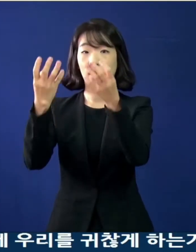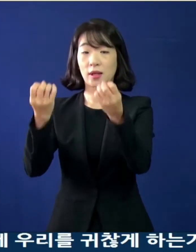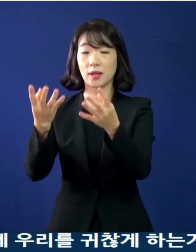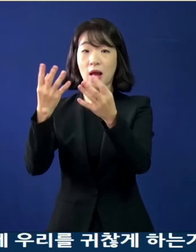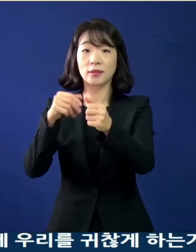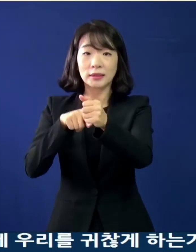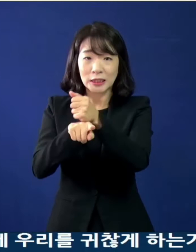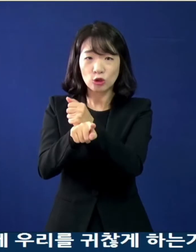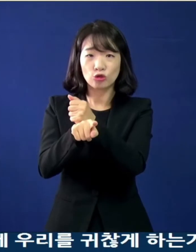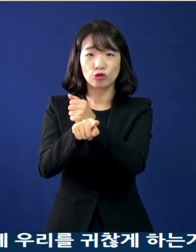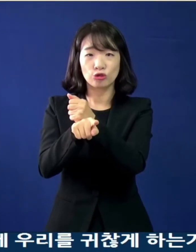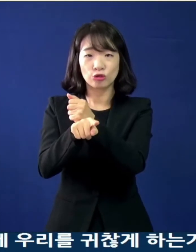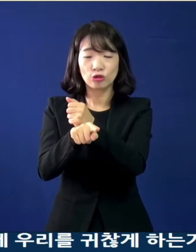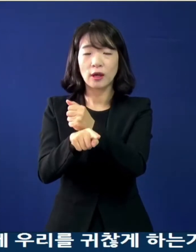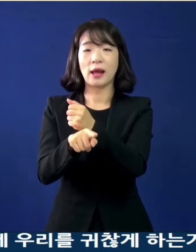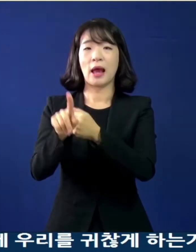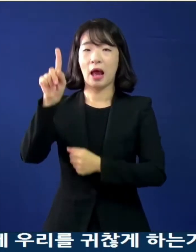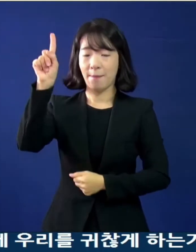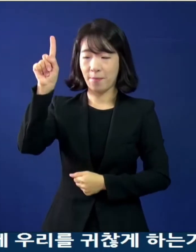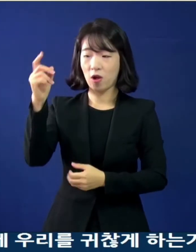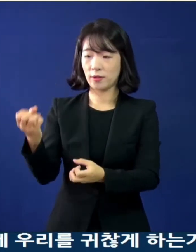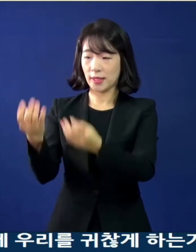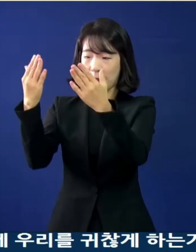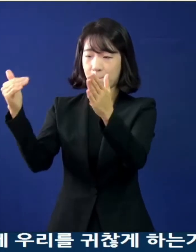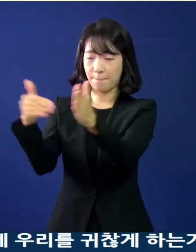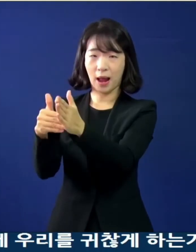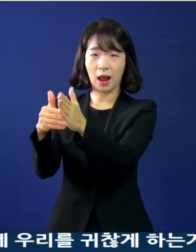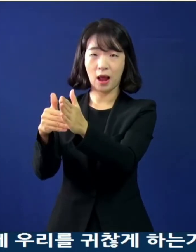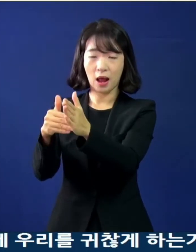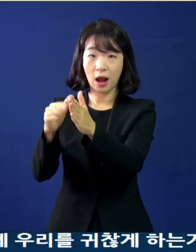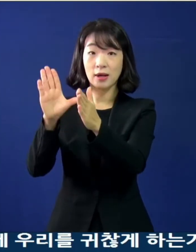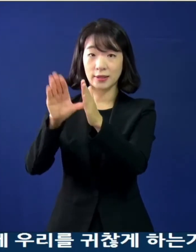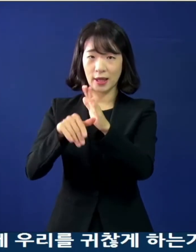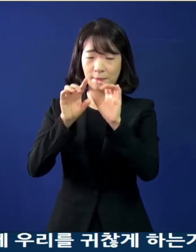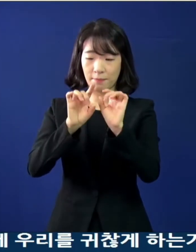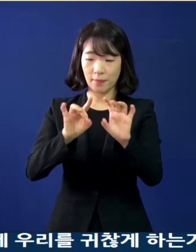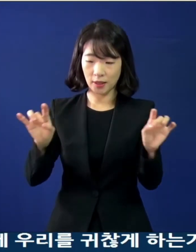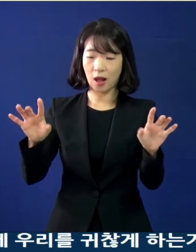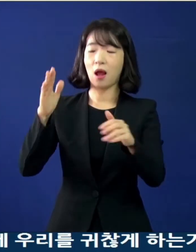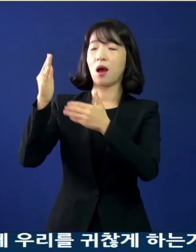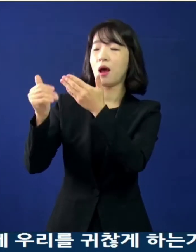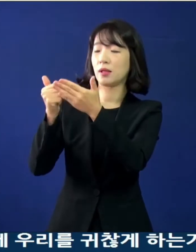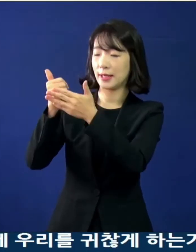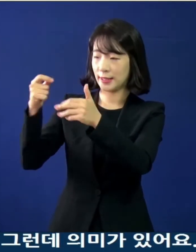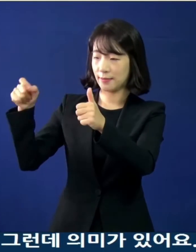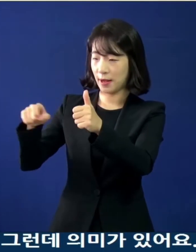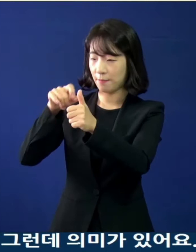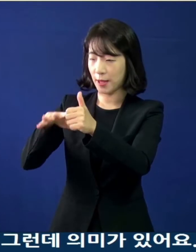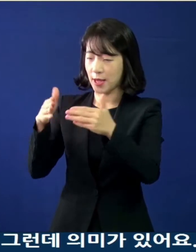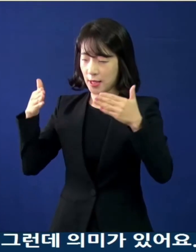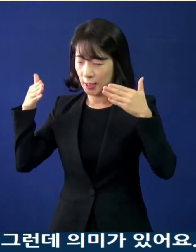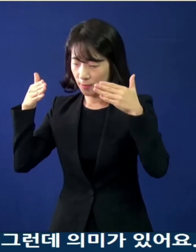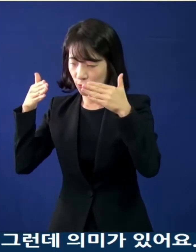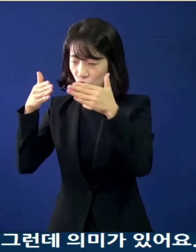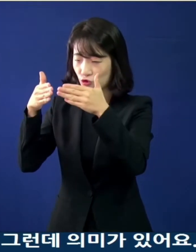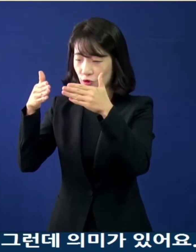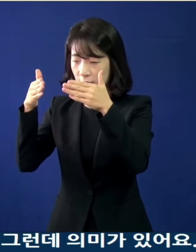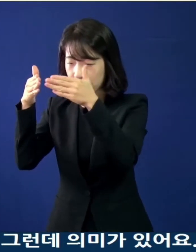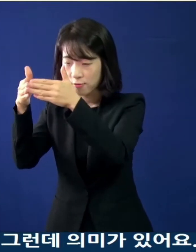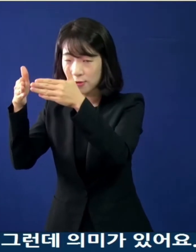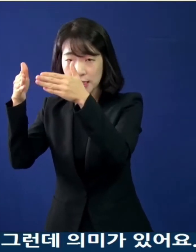하나님의 백성들은 한 번의 제사가 더 드려질 때마다 하나님 앞에 조금 더 집중하는